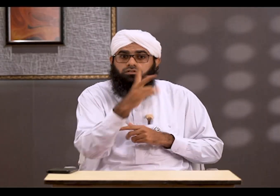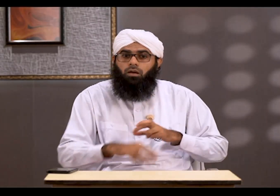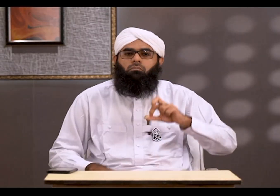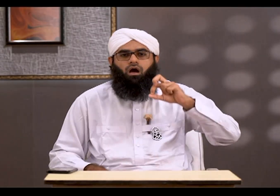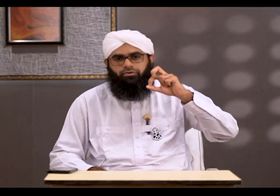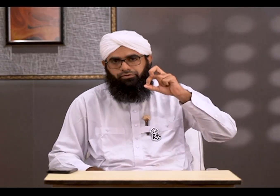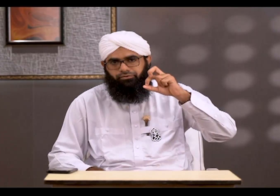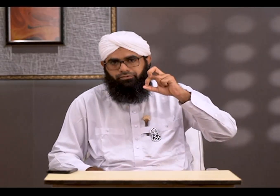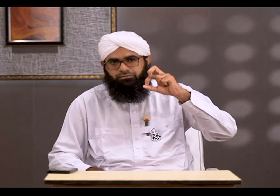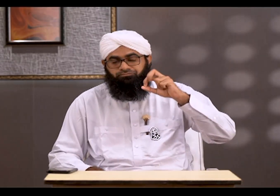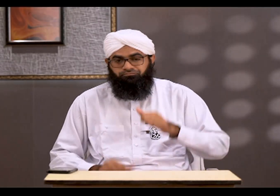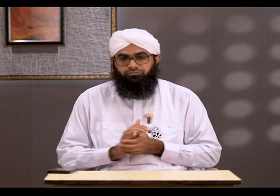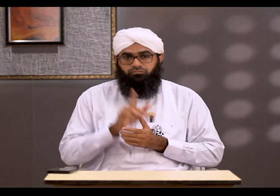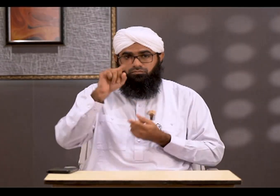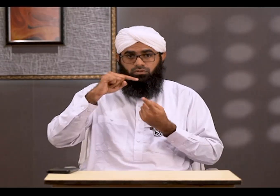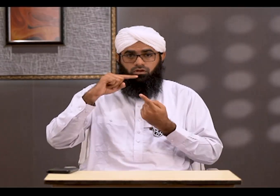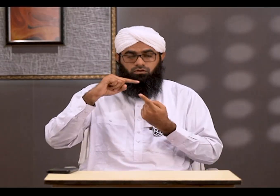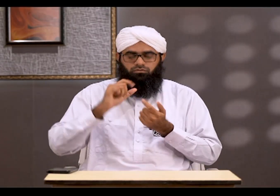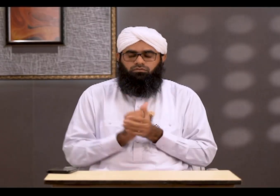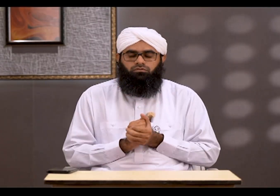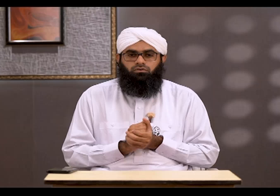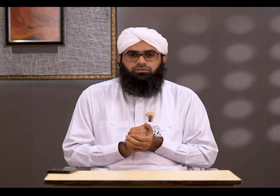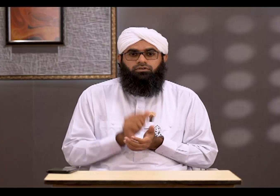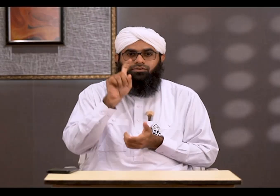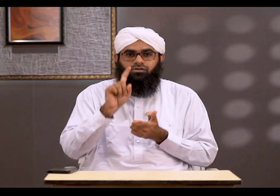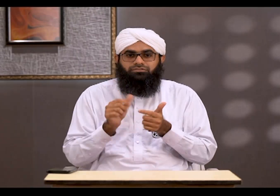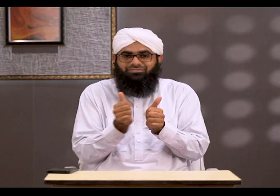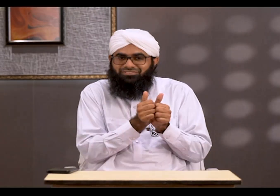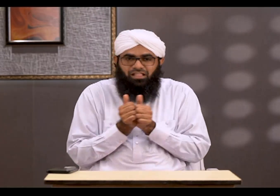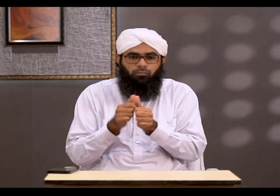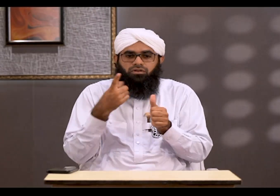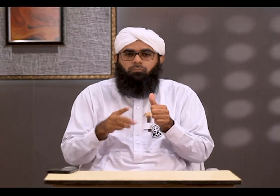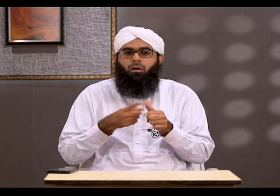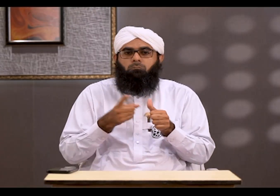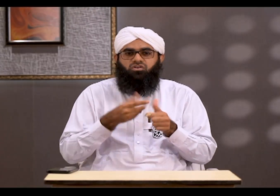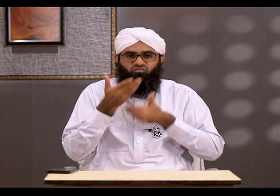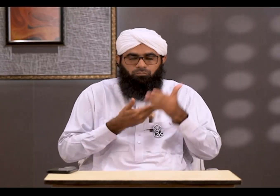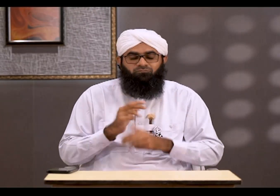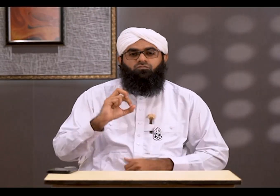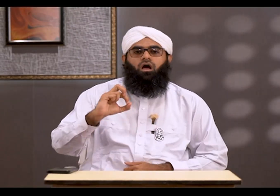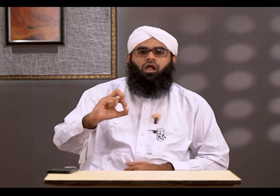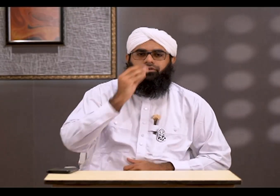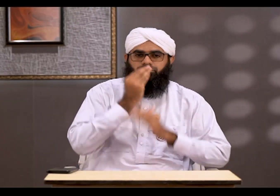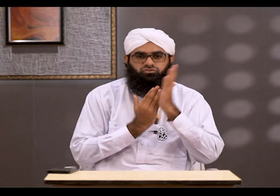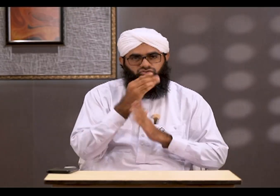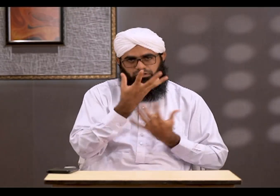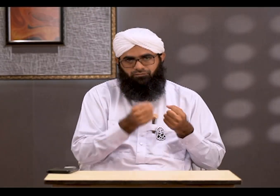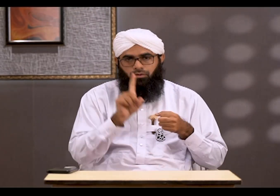حضرت عبداللہ بن عباس رضی اللہ عنہما سے ایک روایت یہ ہے کہ جنتیں 8 ہیں اور ان کے نام یہ ہیں۔ نمبر 1